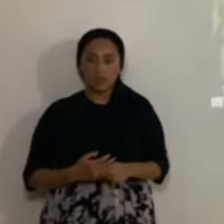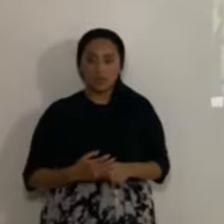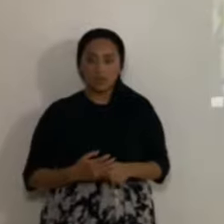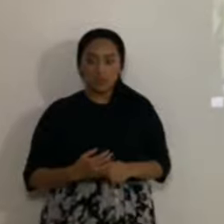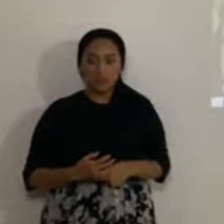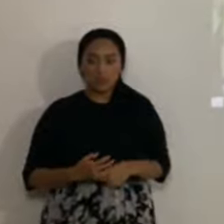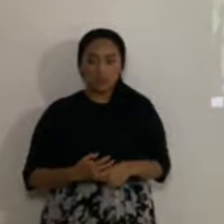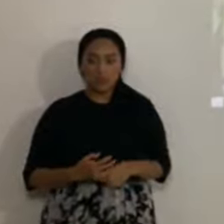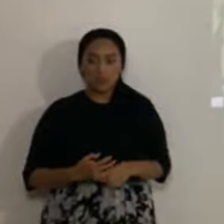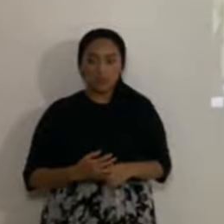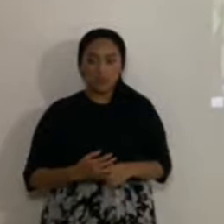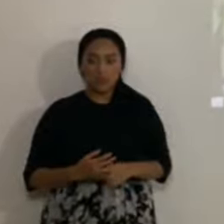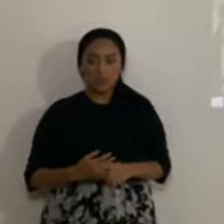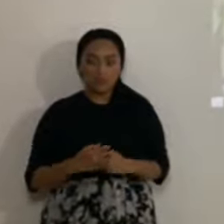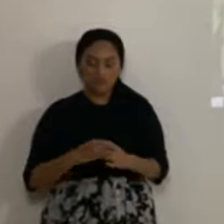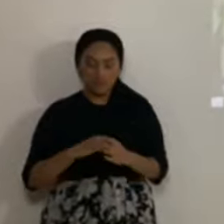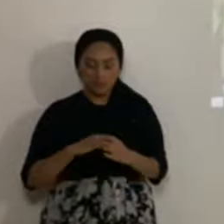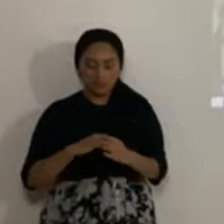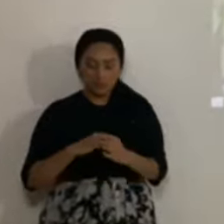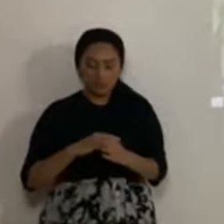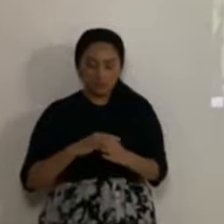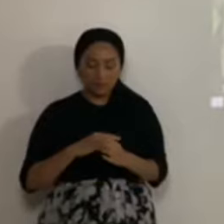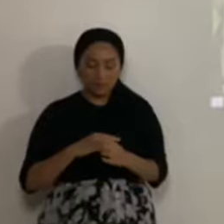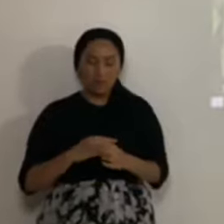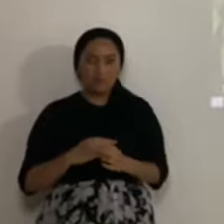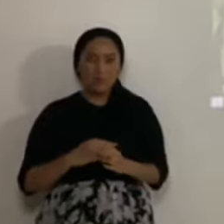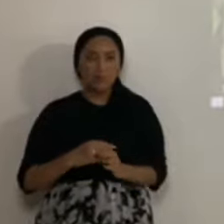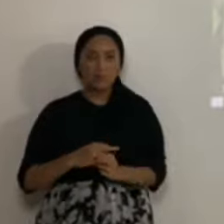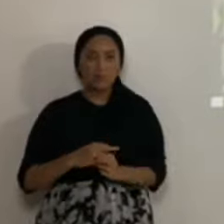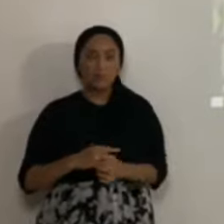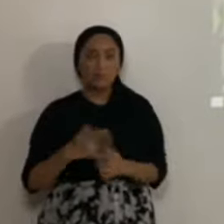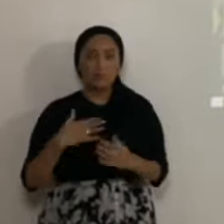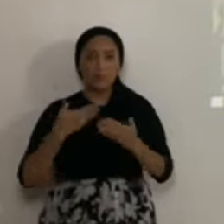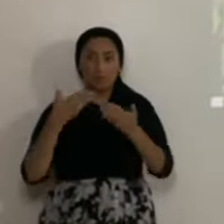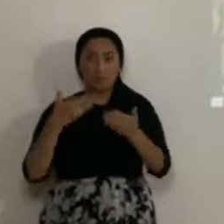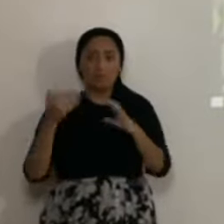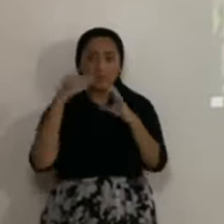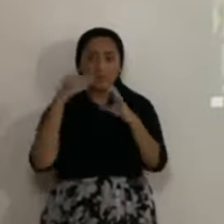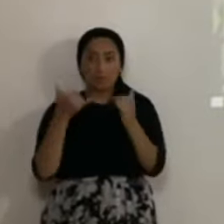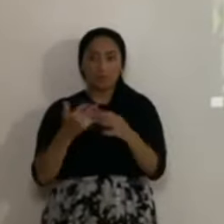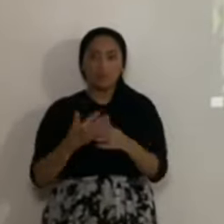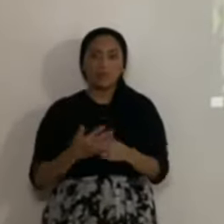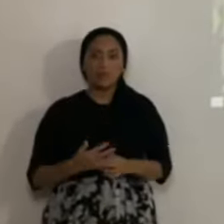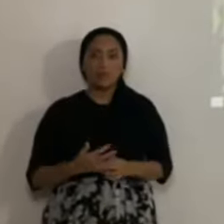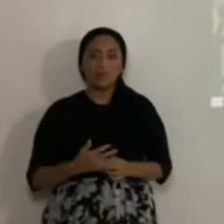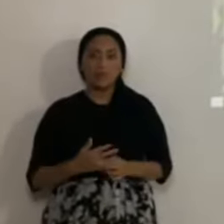los mensajeros, por ejemplo, nosotros enviamos mensajes, yo te estoy dando un mensaje ahora mismo,